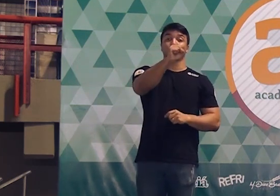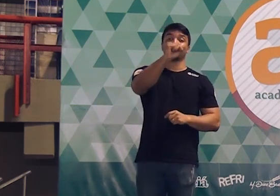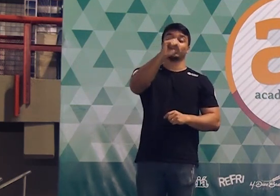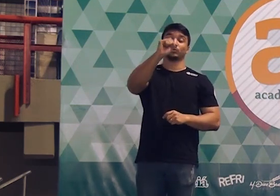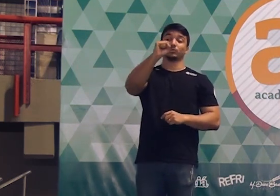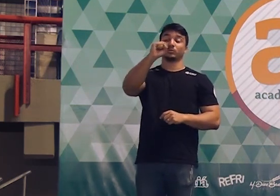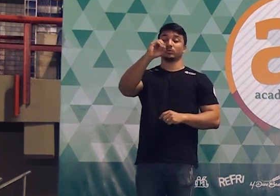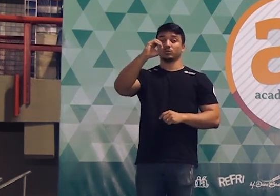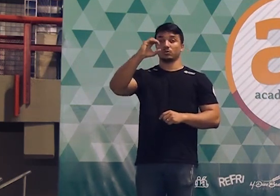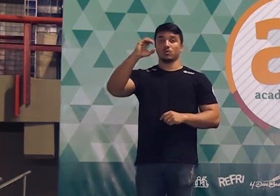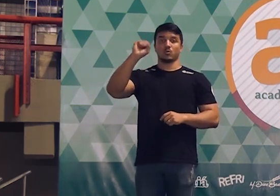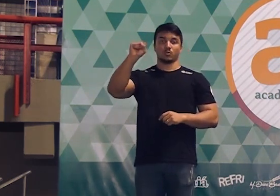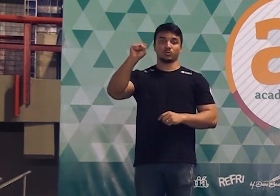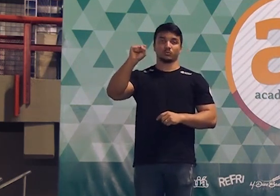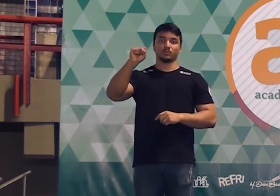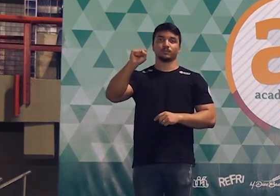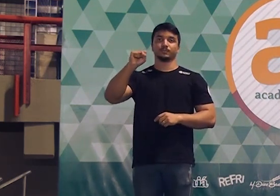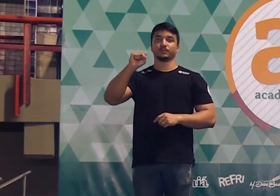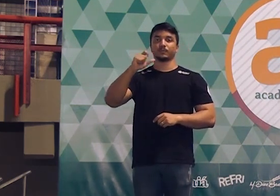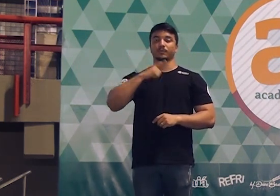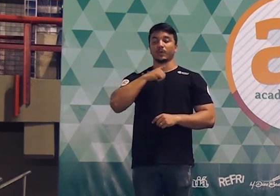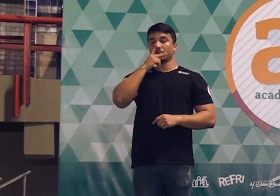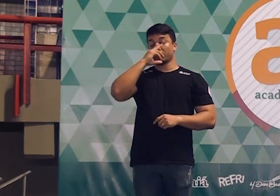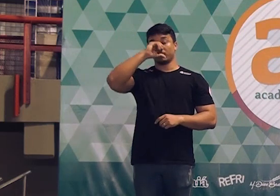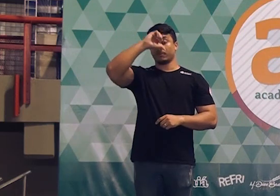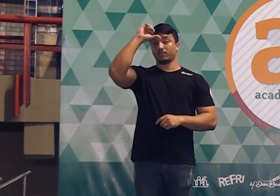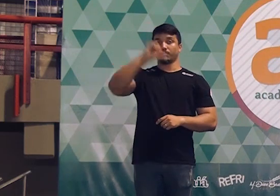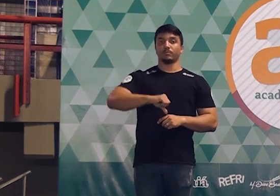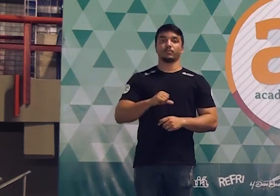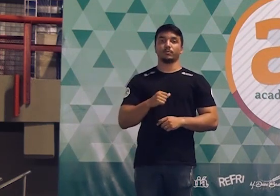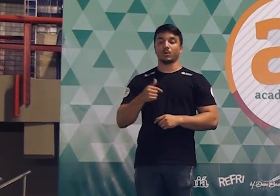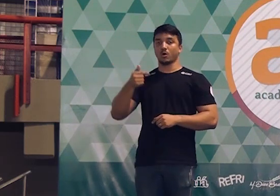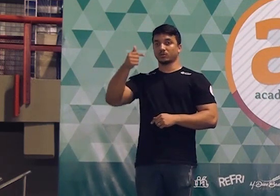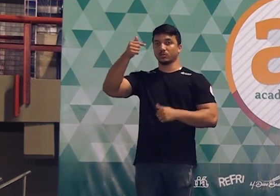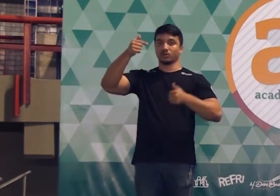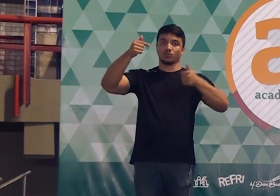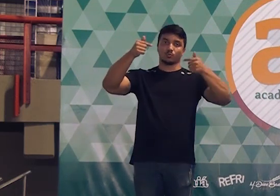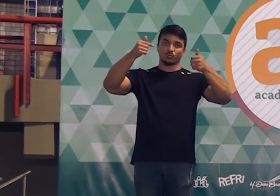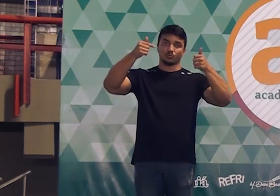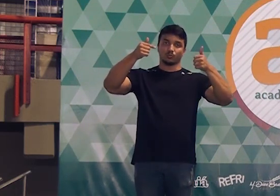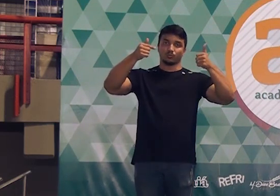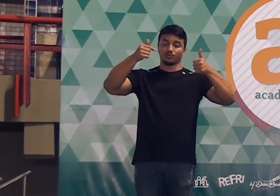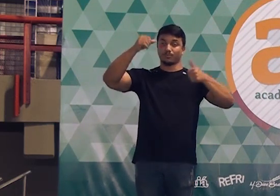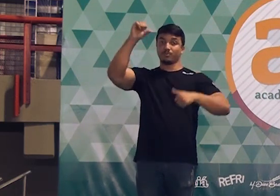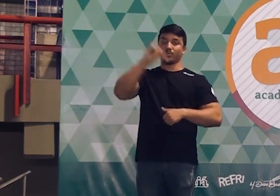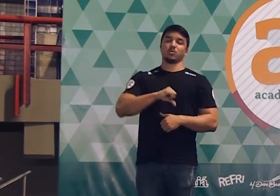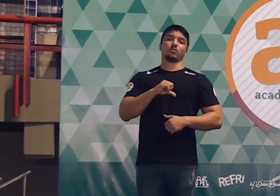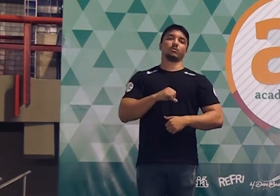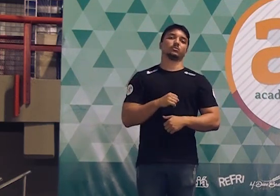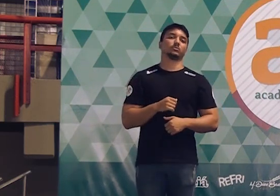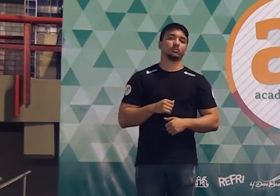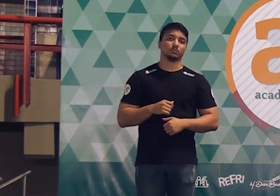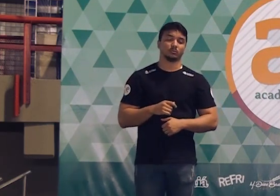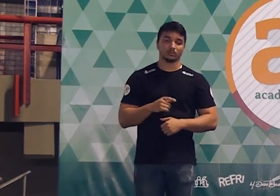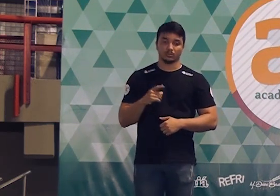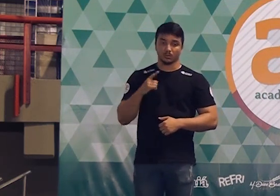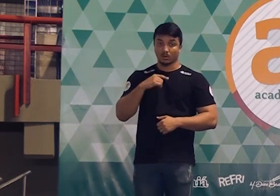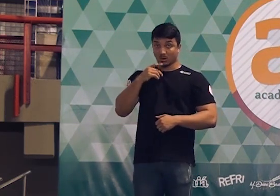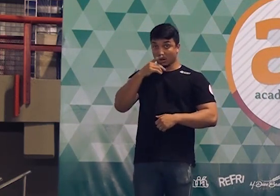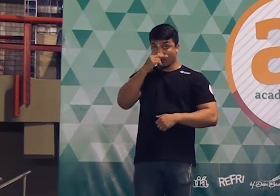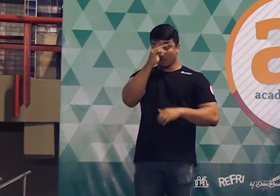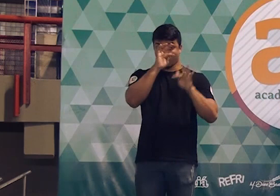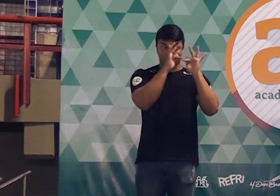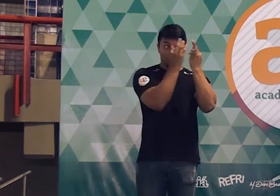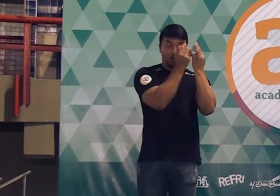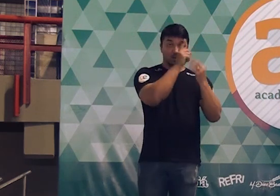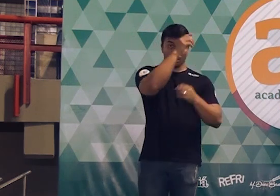1808. Isso é pior do que o 7-1 na história do Brasil, viu? Pior. Família real